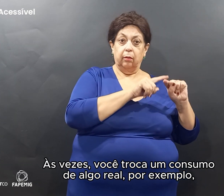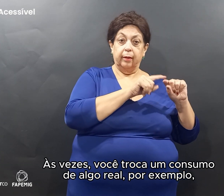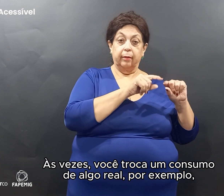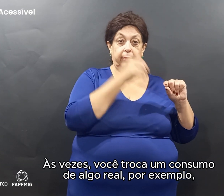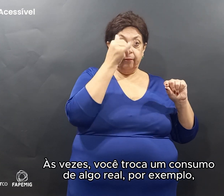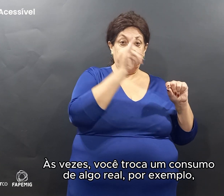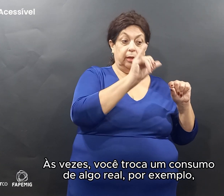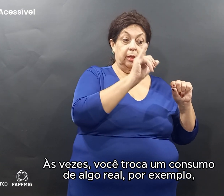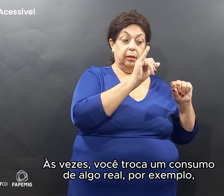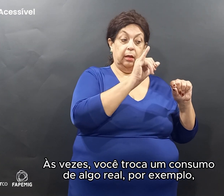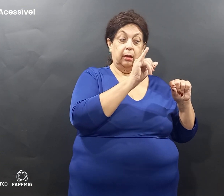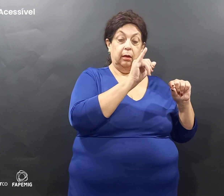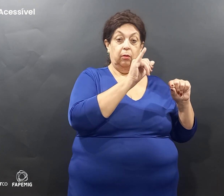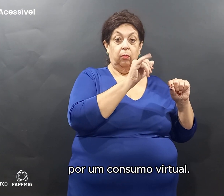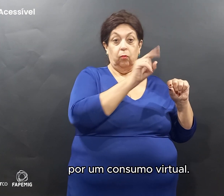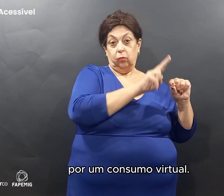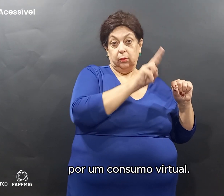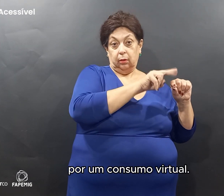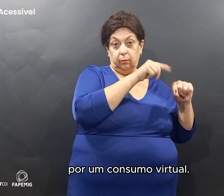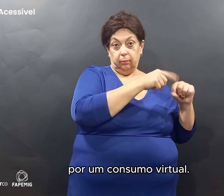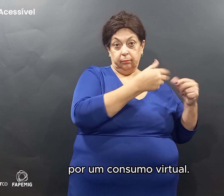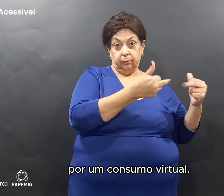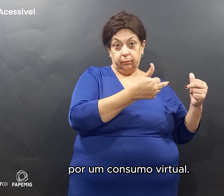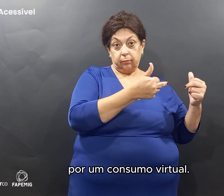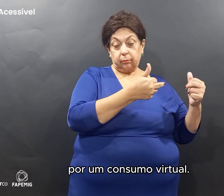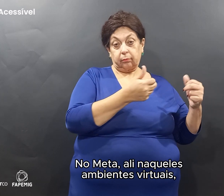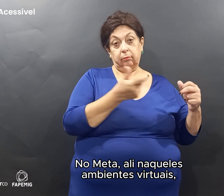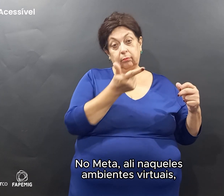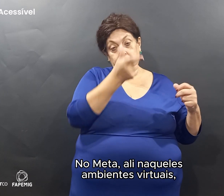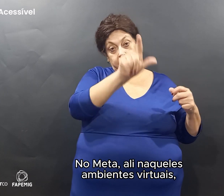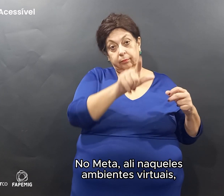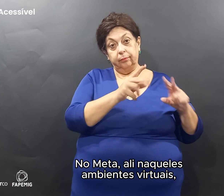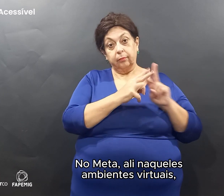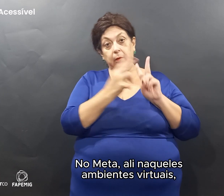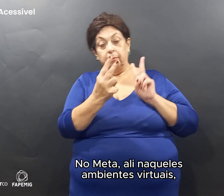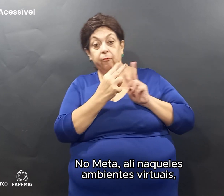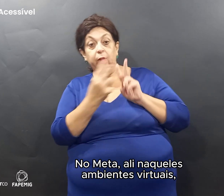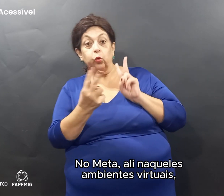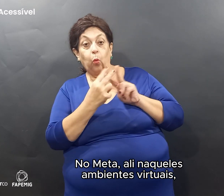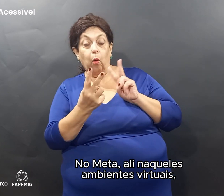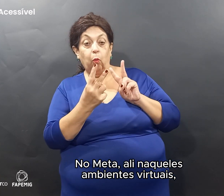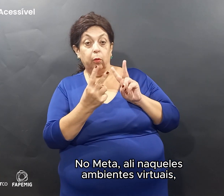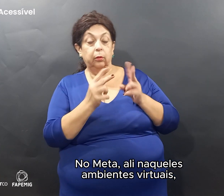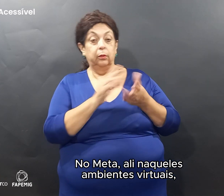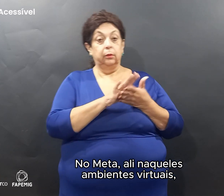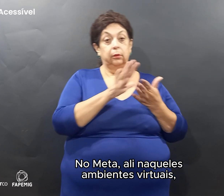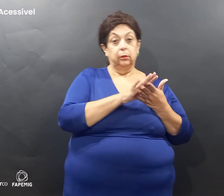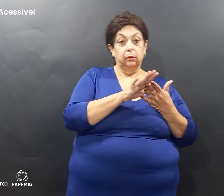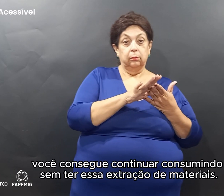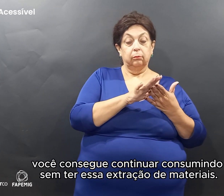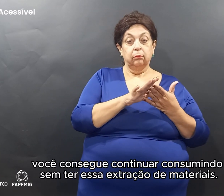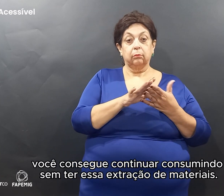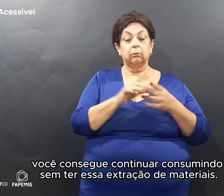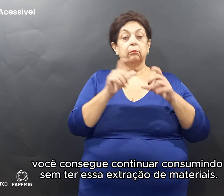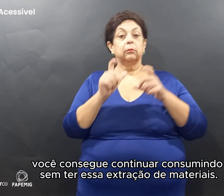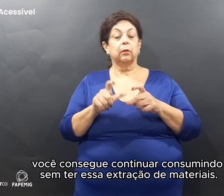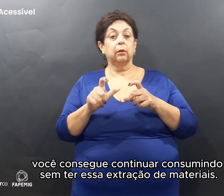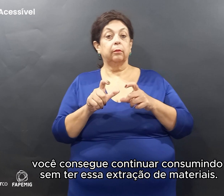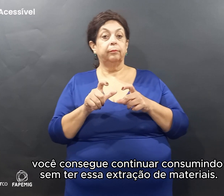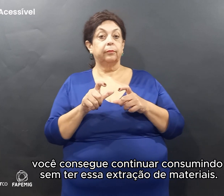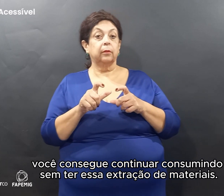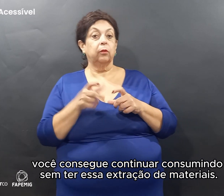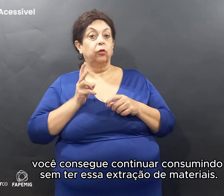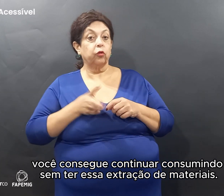consumo de algo real, por exemplo, por um consumo virtual. No Meta, ali, naqueles ambientes virtuais, você